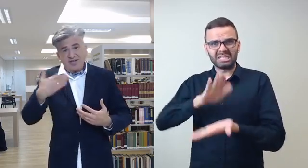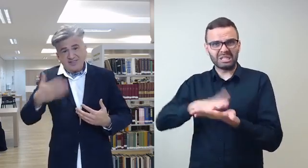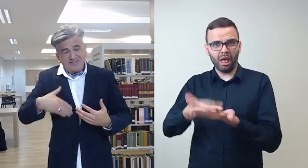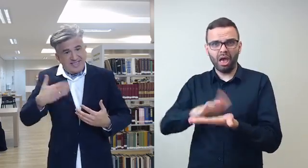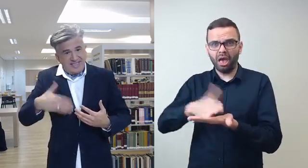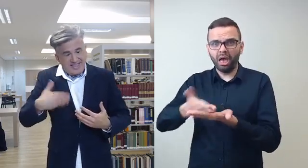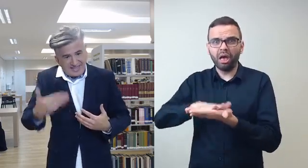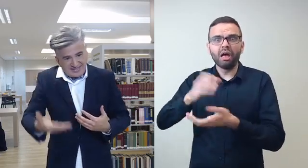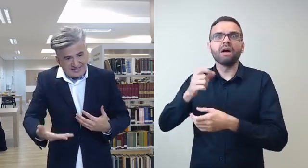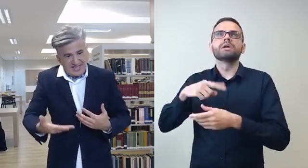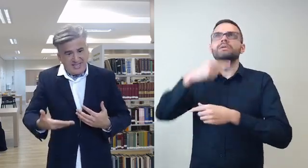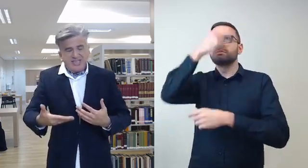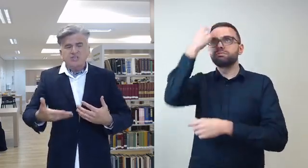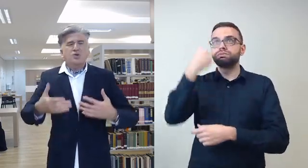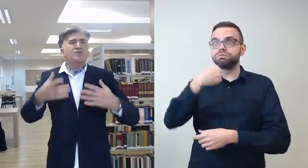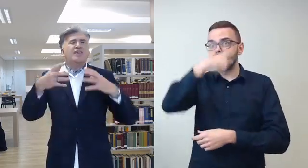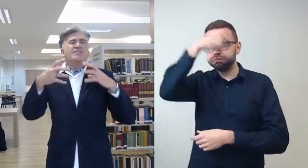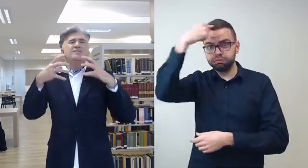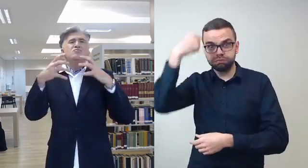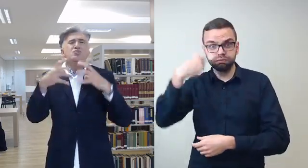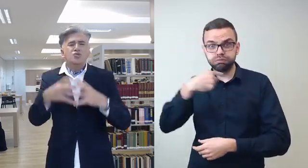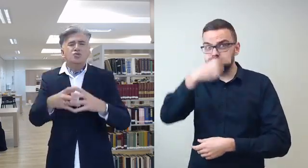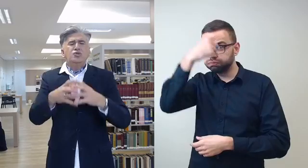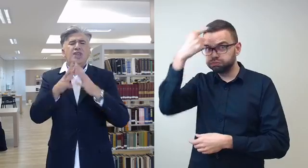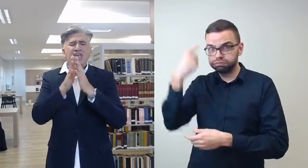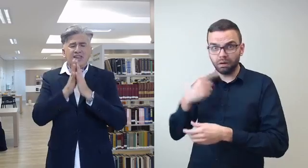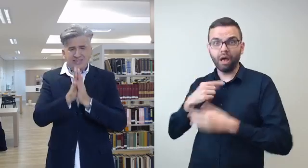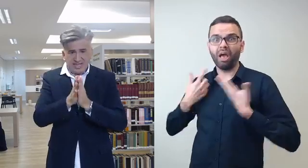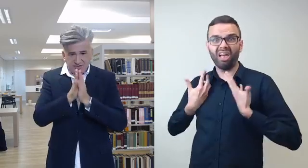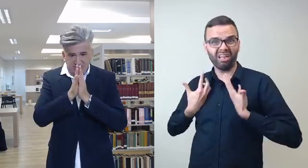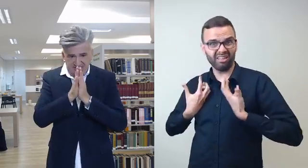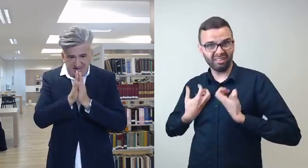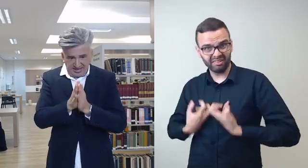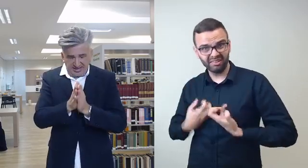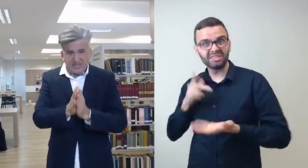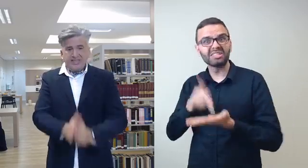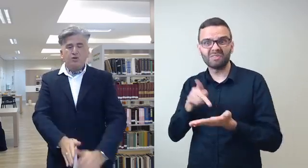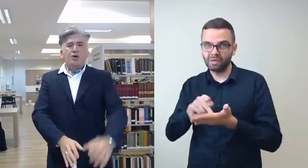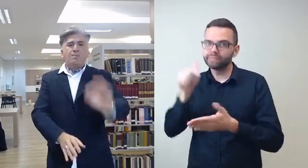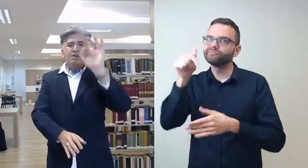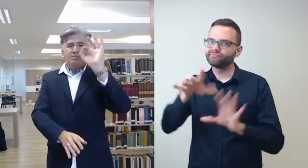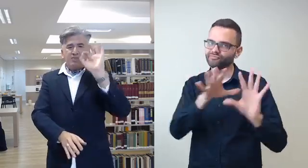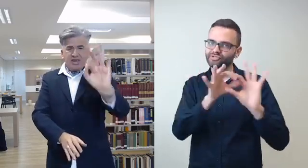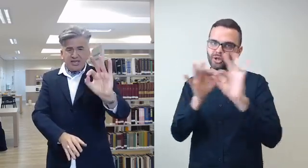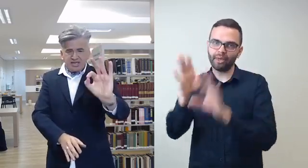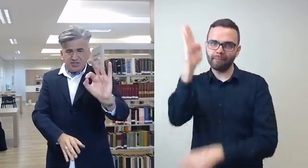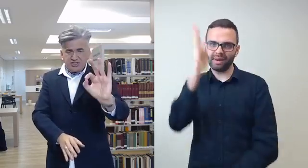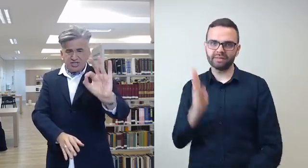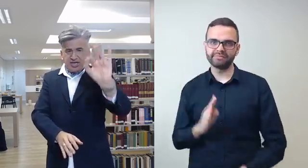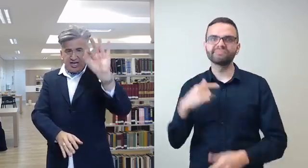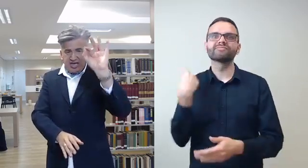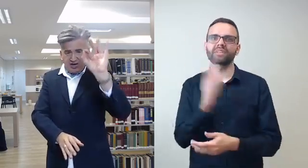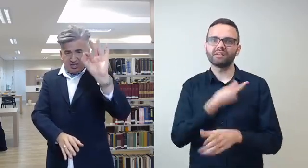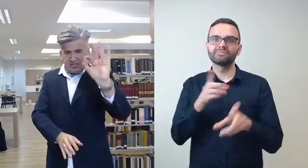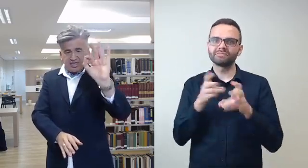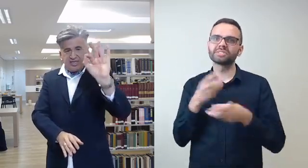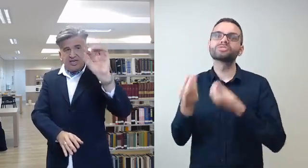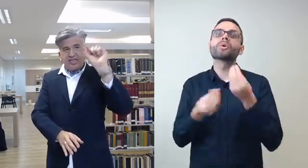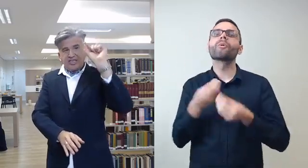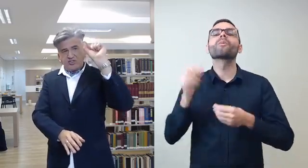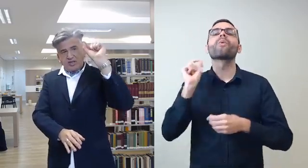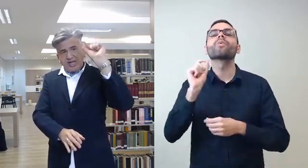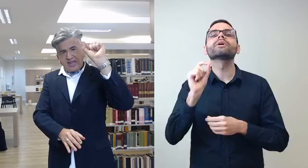muitas horas seguidas. Isso acontece muito na realidade brasileira. Então, primeira grande dica, anota